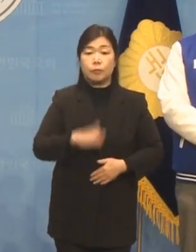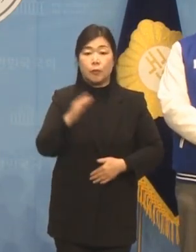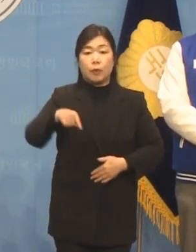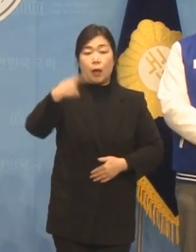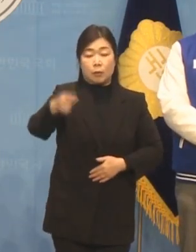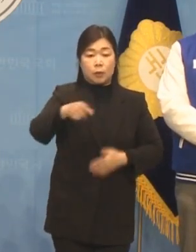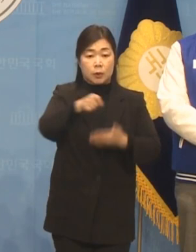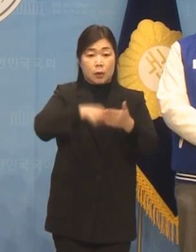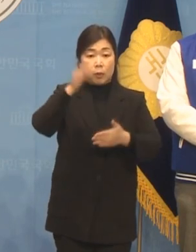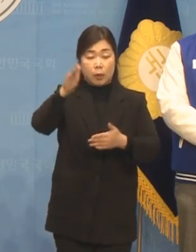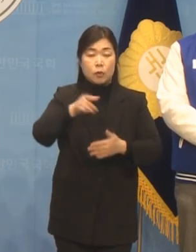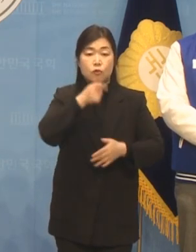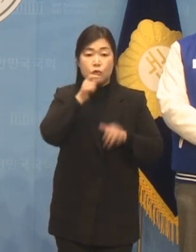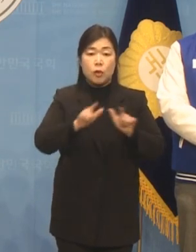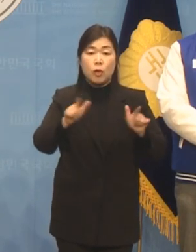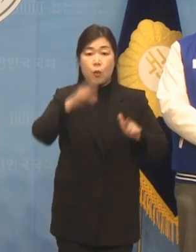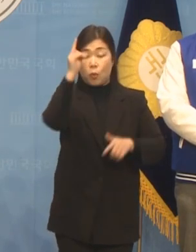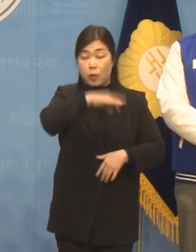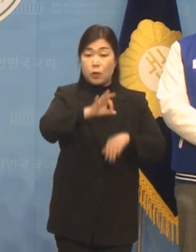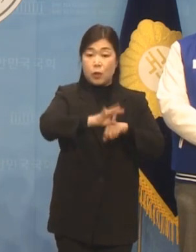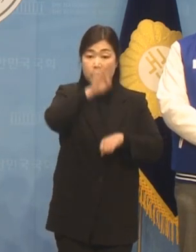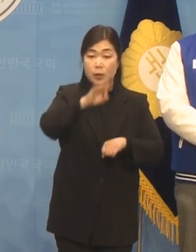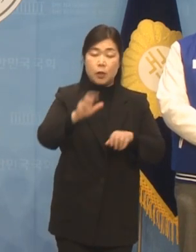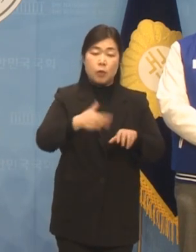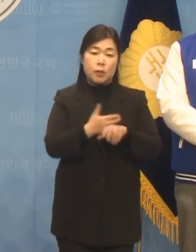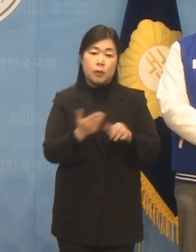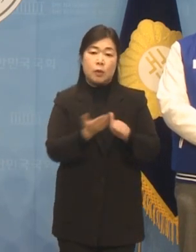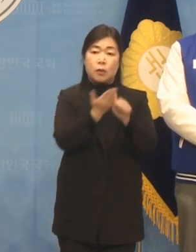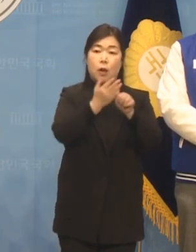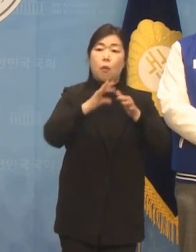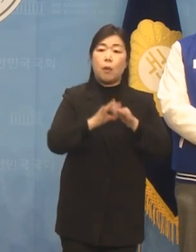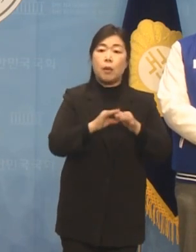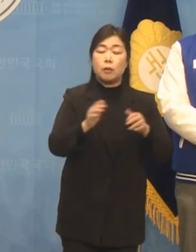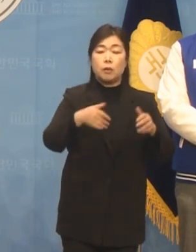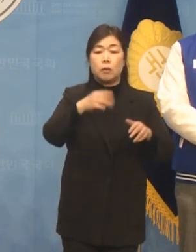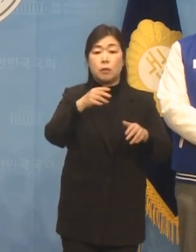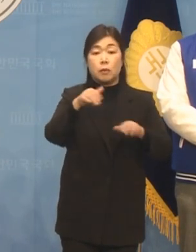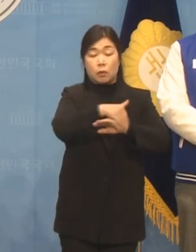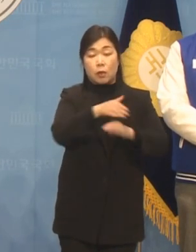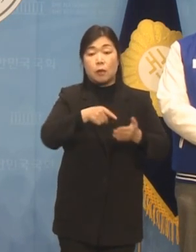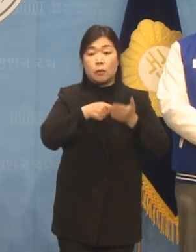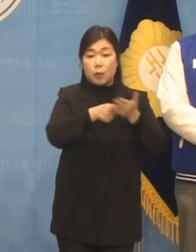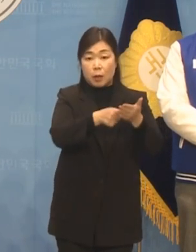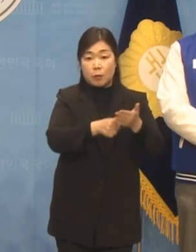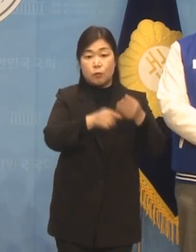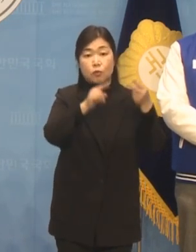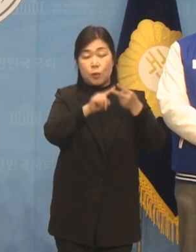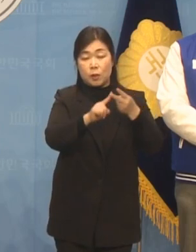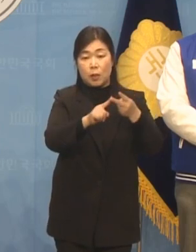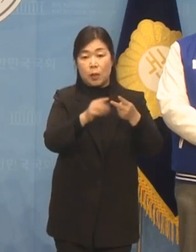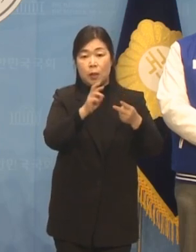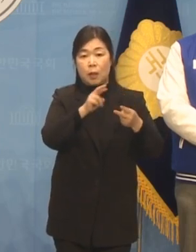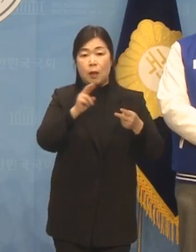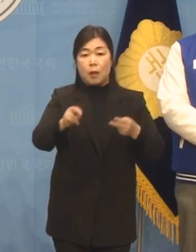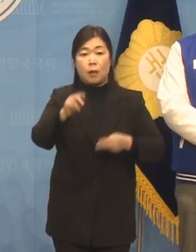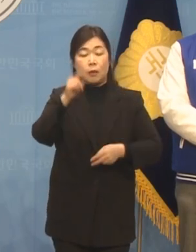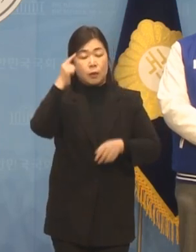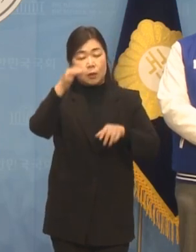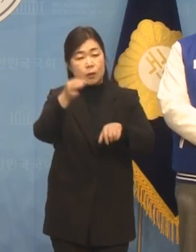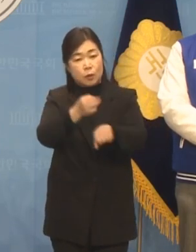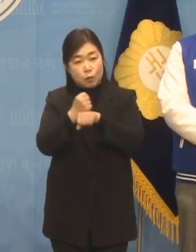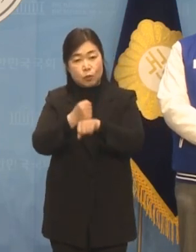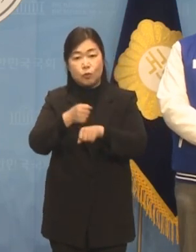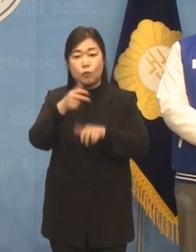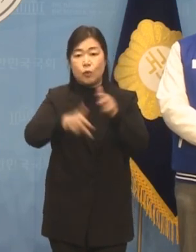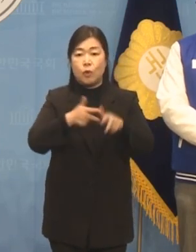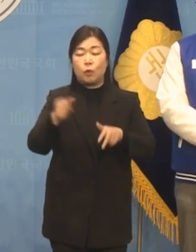다음 기자회견은 수요일 오전 10시에 혁신성장 관련한 정책 제안 두 번째 R&D와 아리백을 주제로 진행하도록